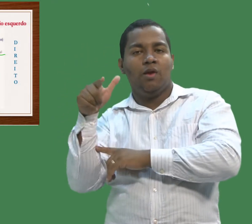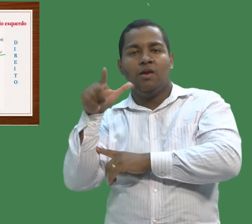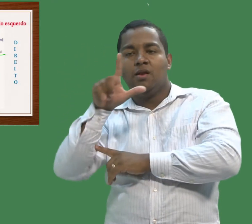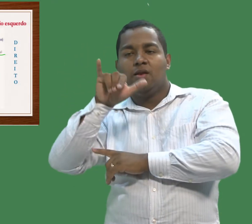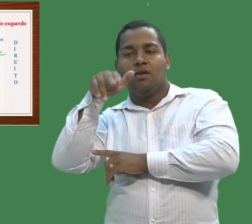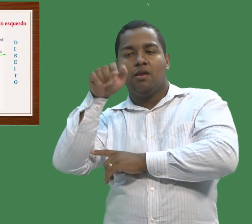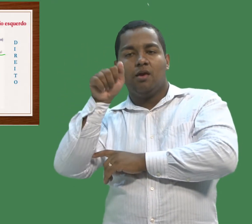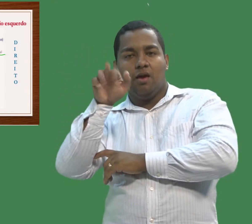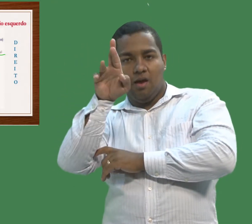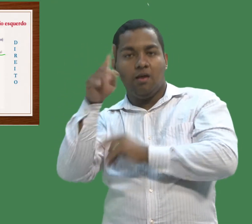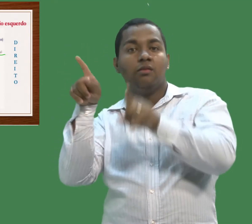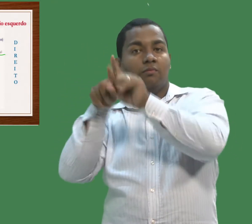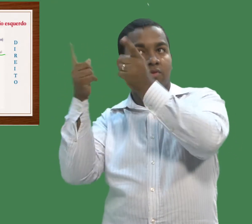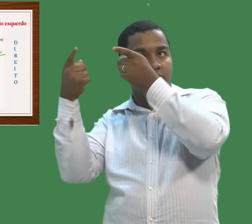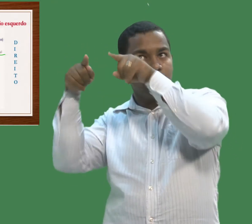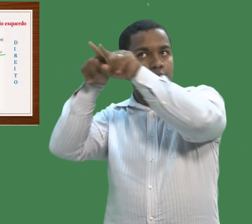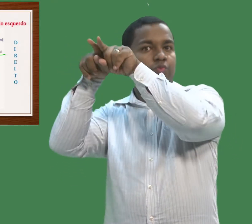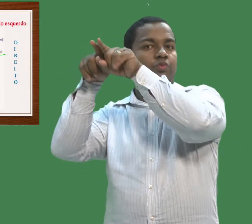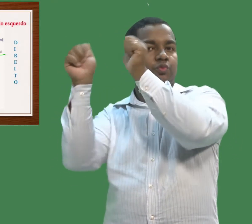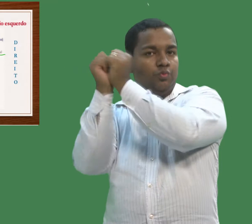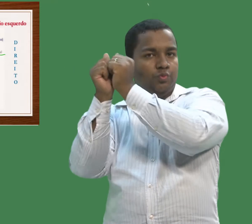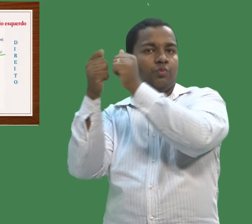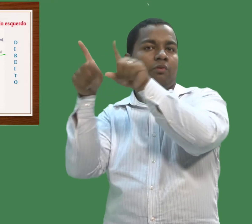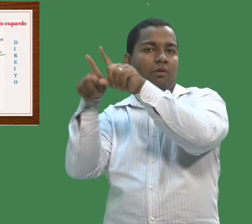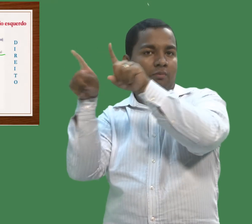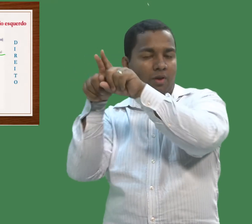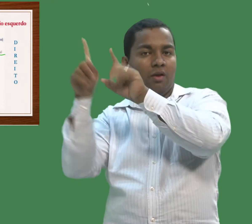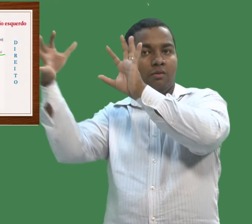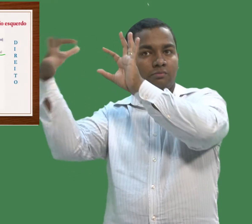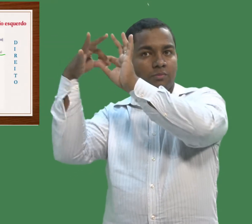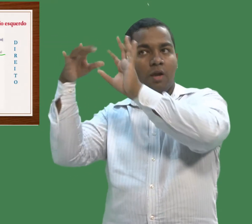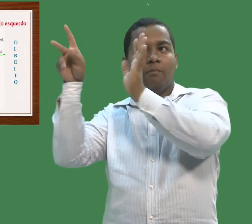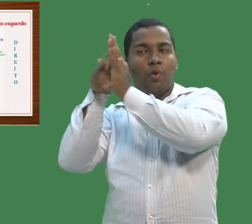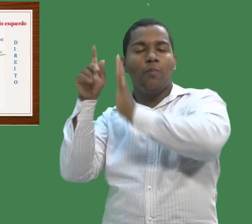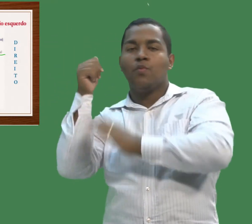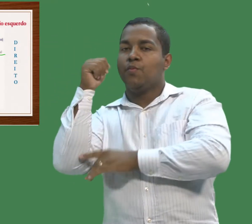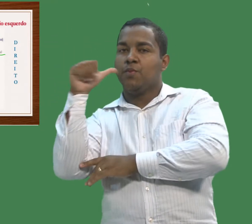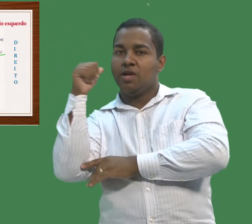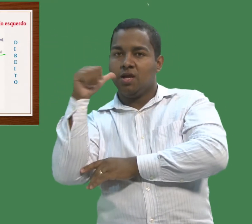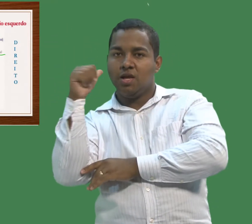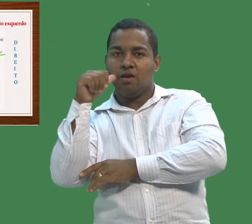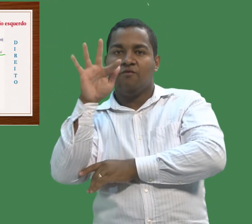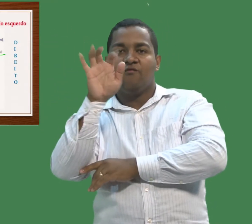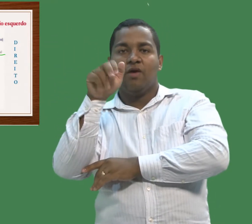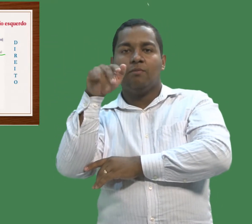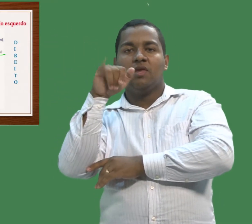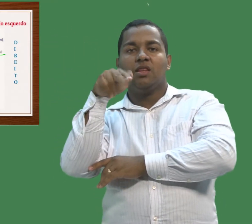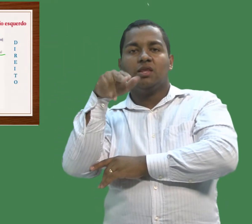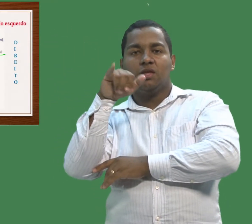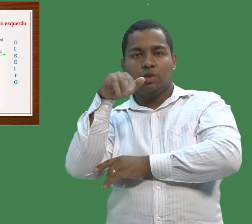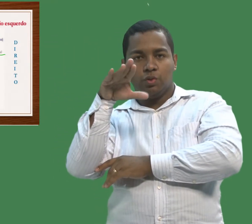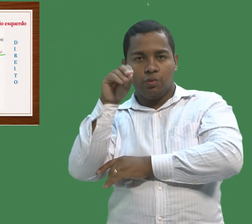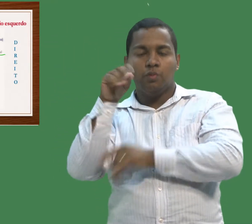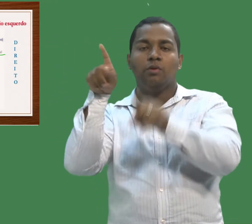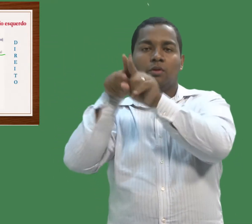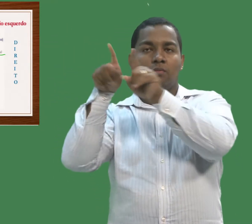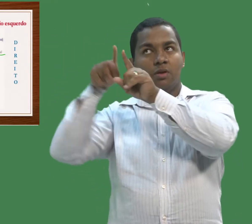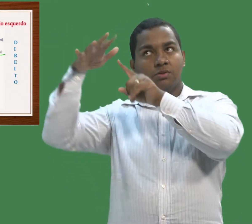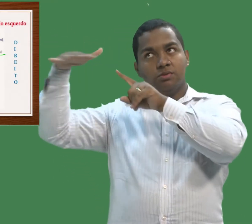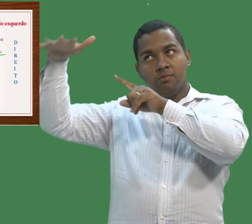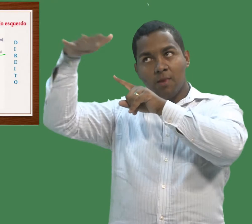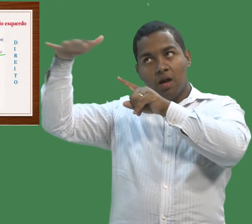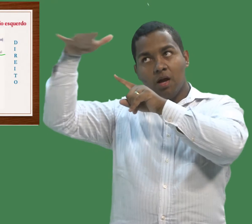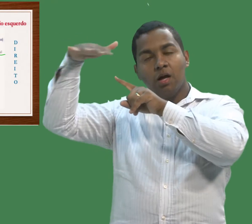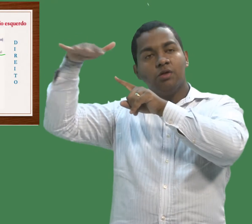linear, simultâneo, vai ser difuso, está ligado ao feminino, tá? Vai estar ligado ao espaço, como nós vimos